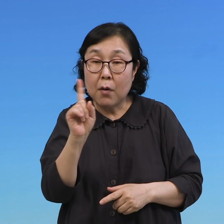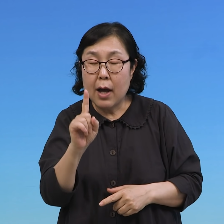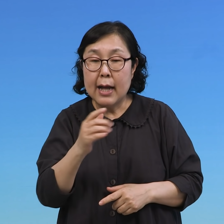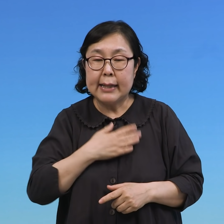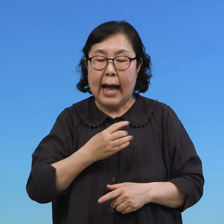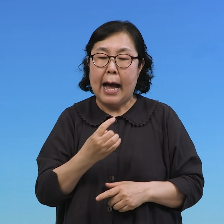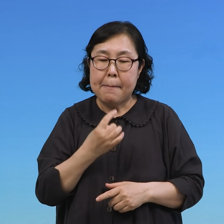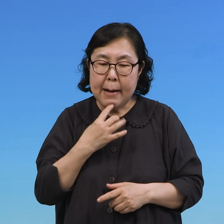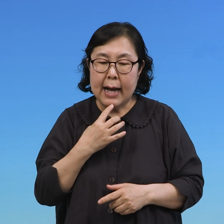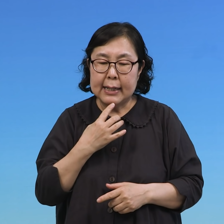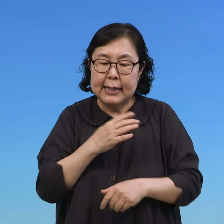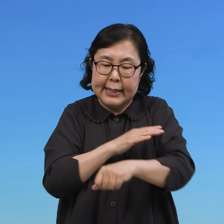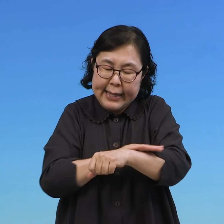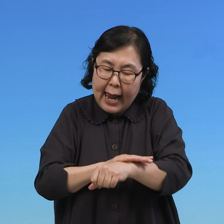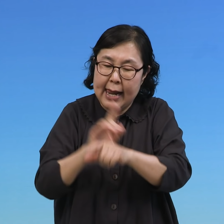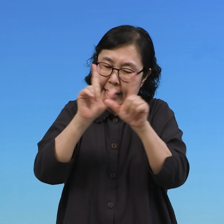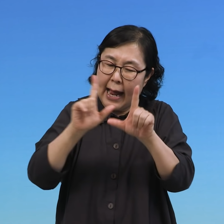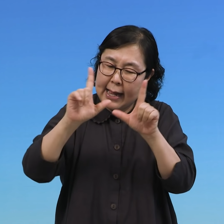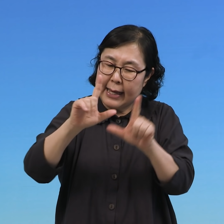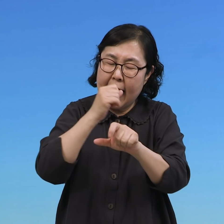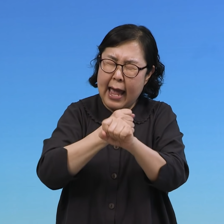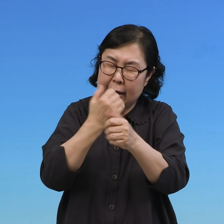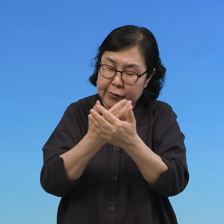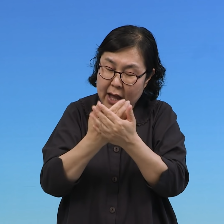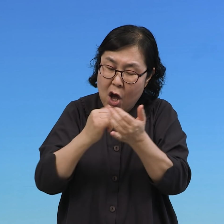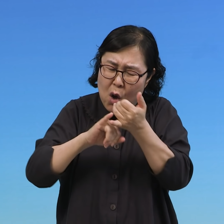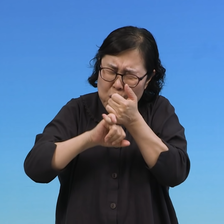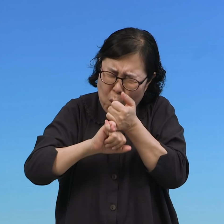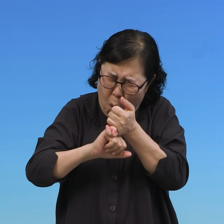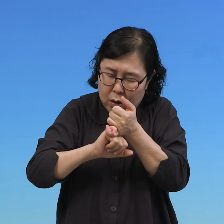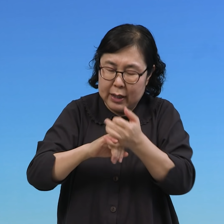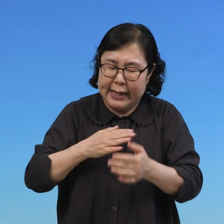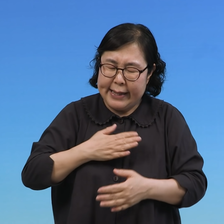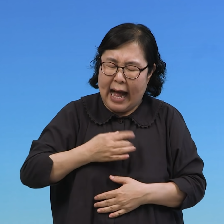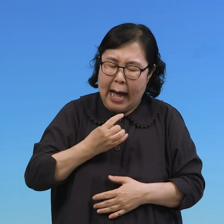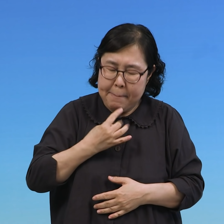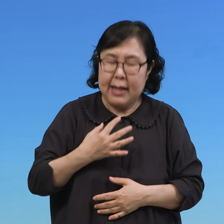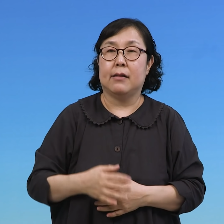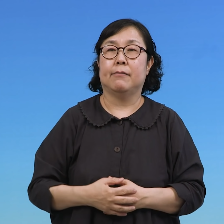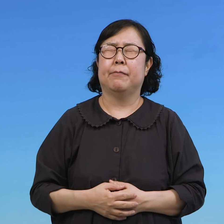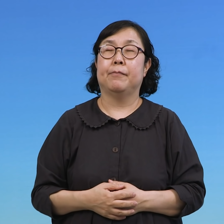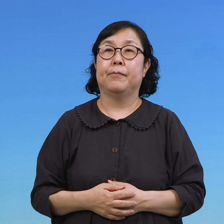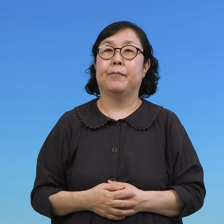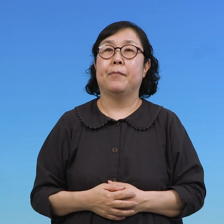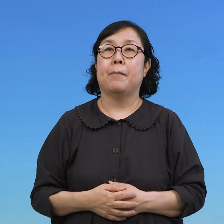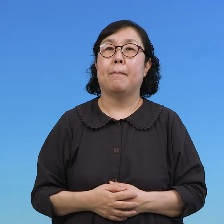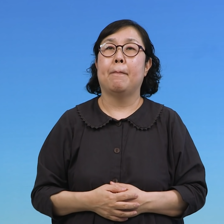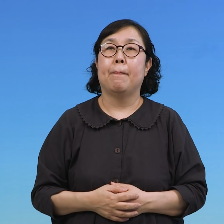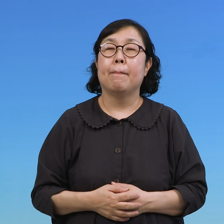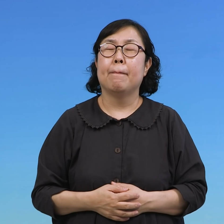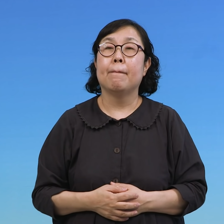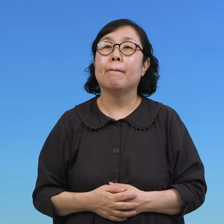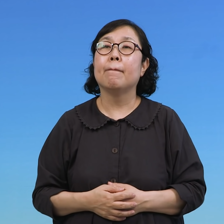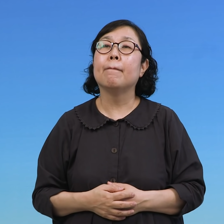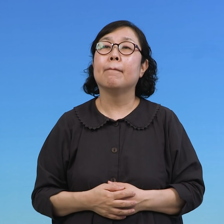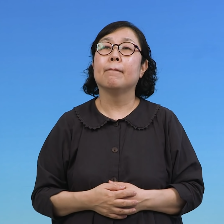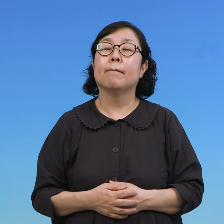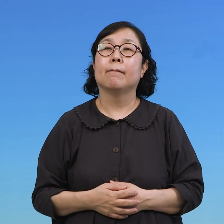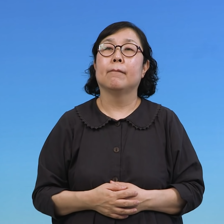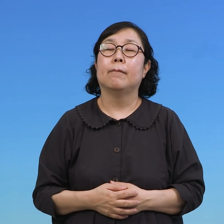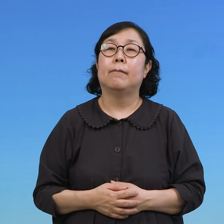이렇게 적었습니다. 나만 잘되게 해주세요. 꼭 나만. 그 뒤에 이게 또